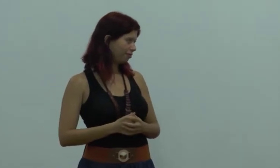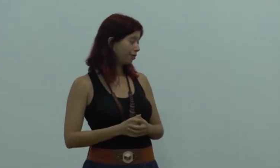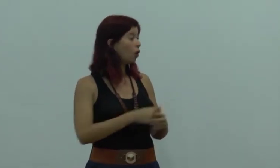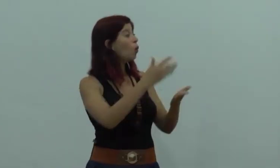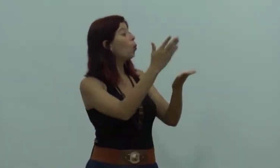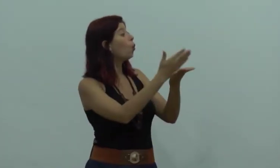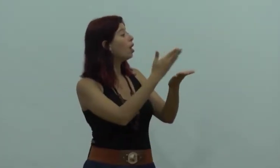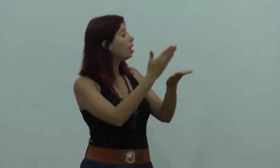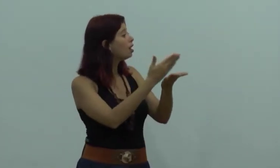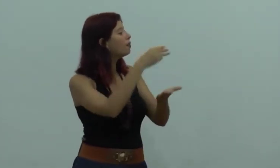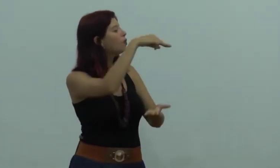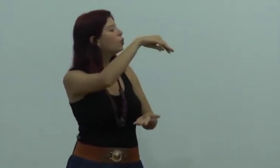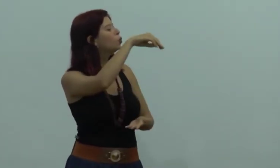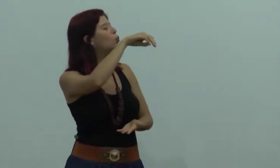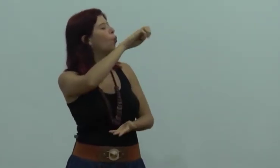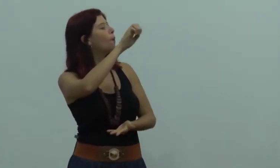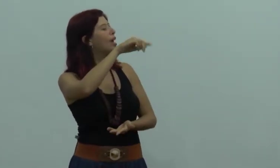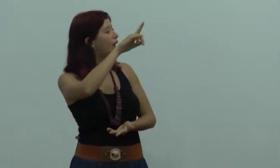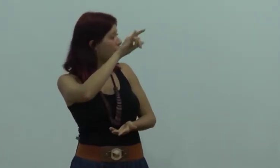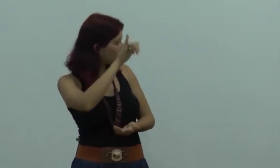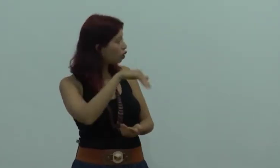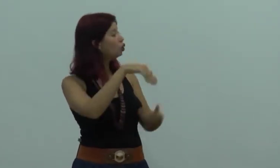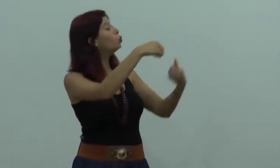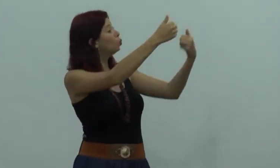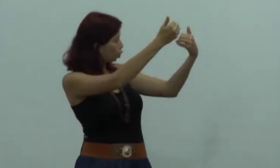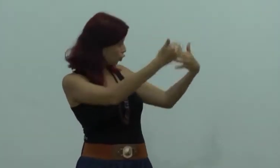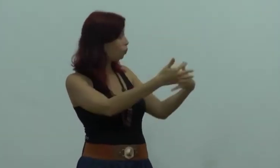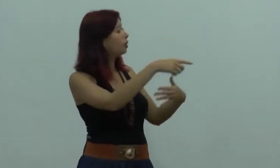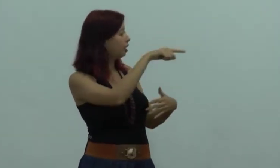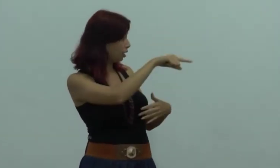entendi. Muito obrigada.